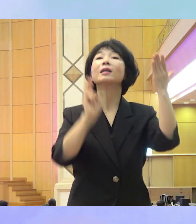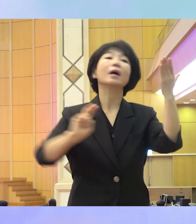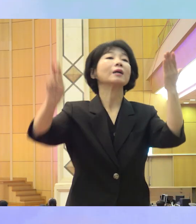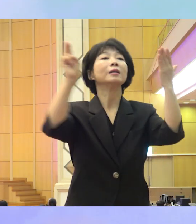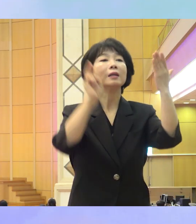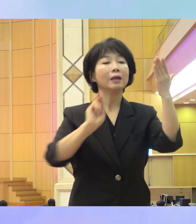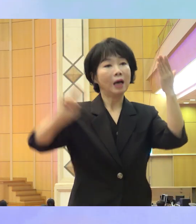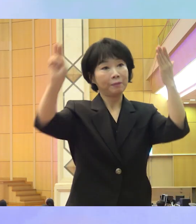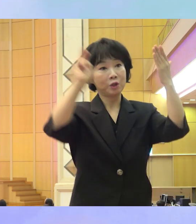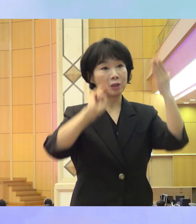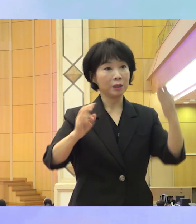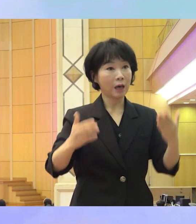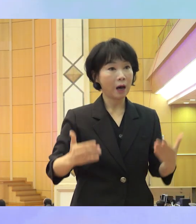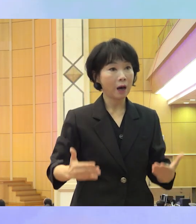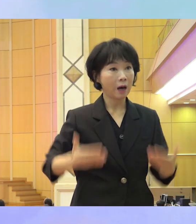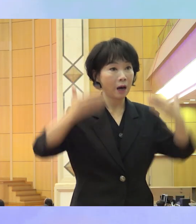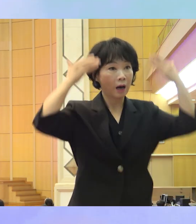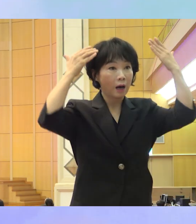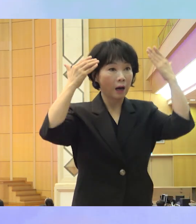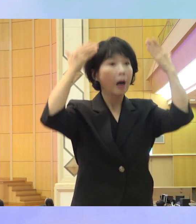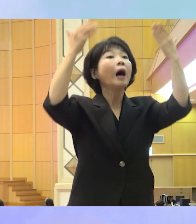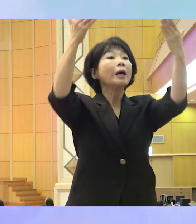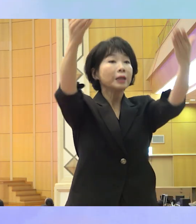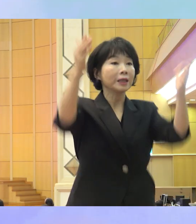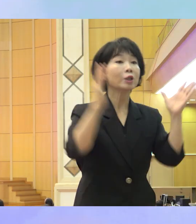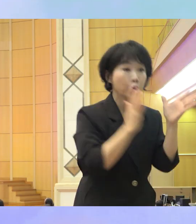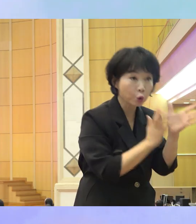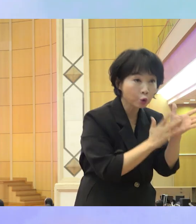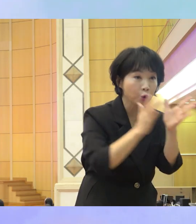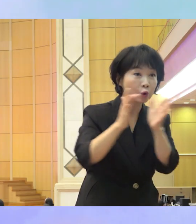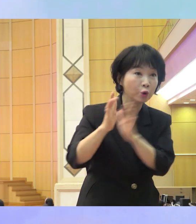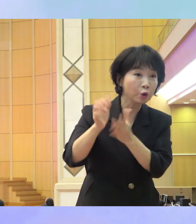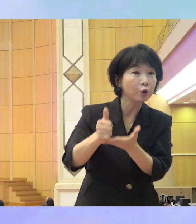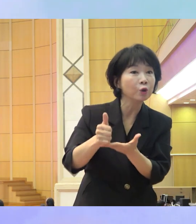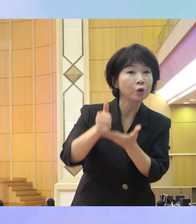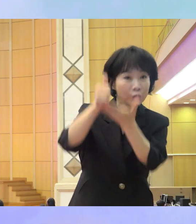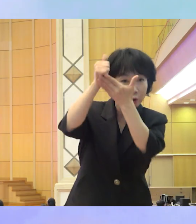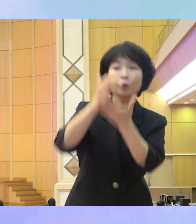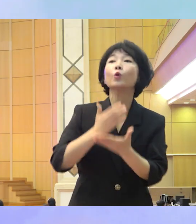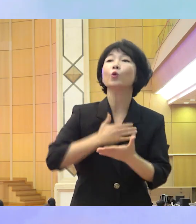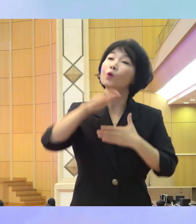하나님 찬양을 합시다. 예수는